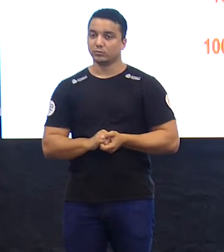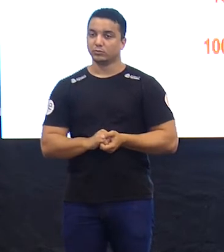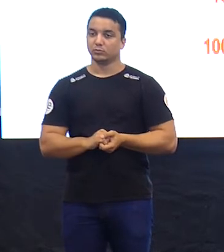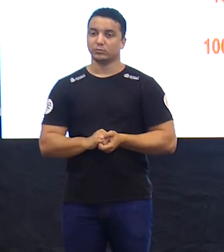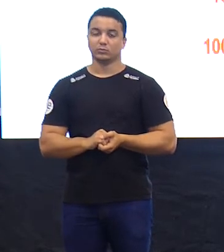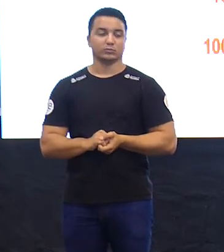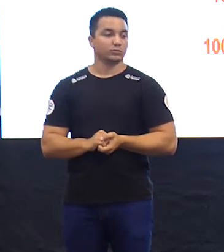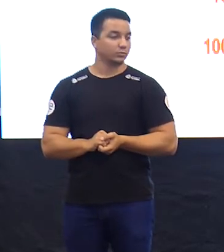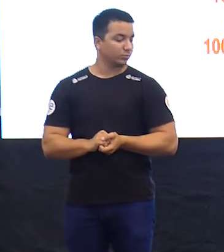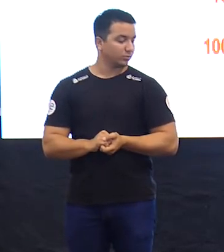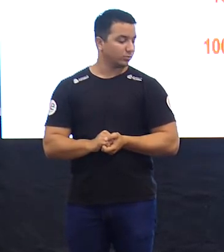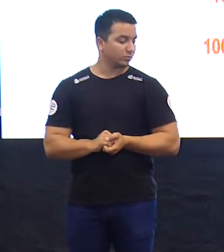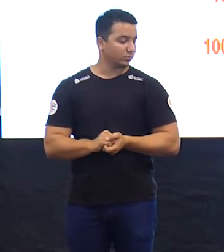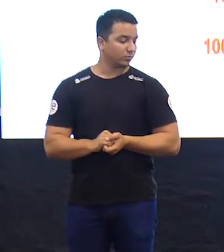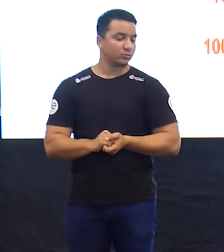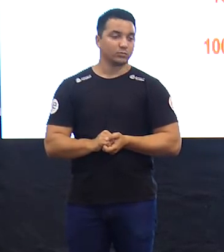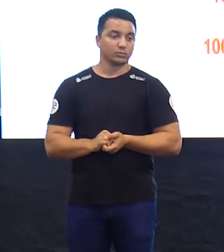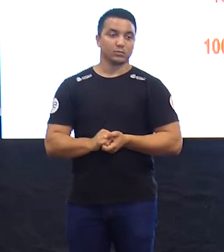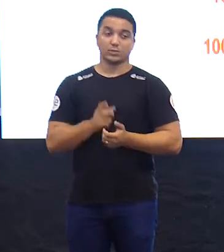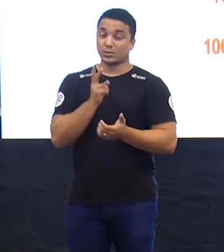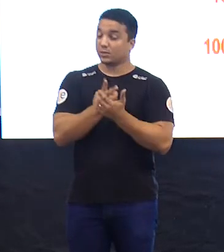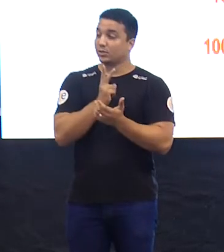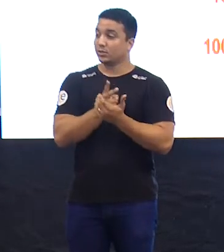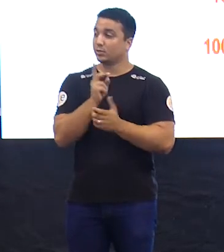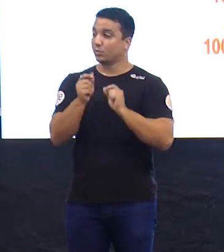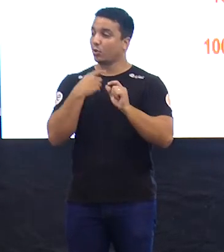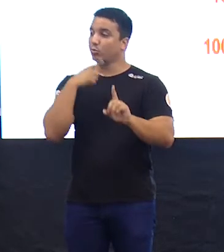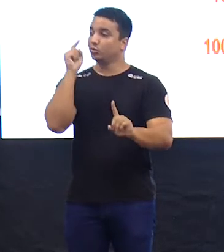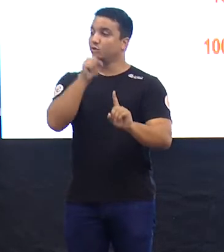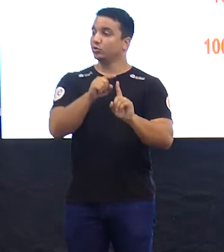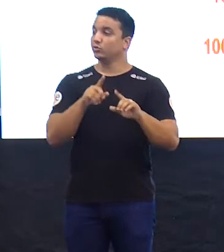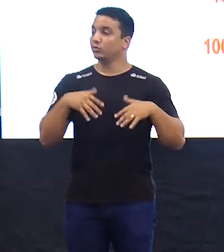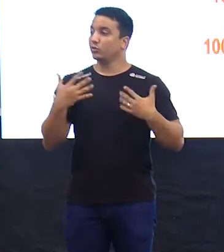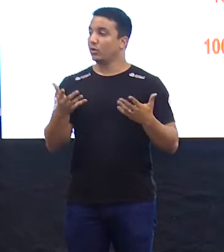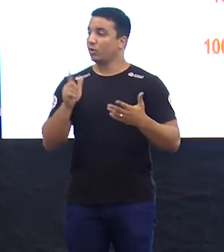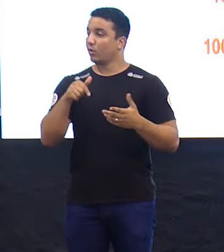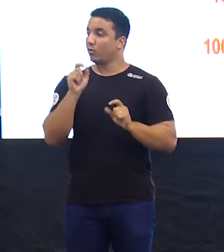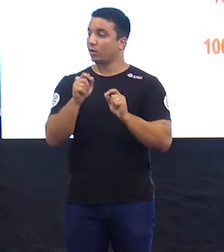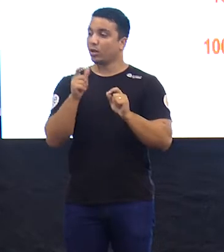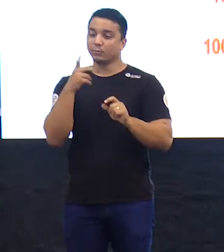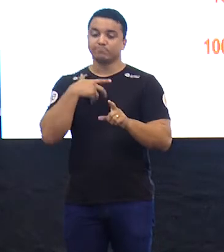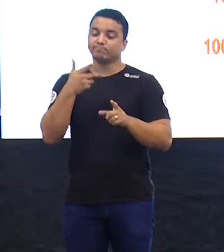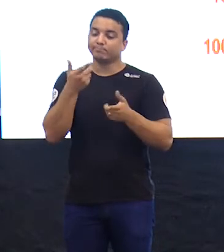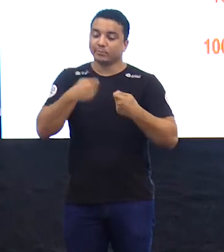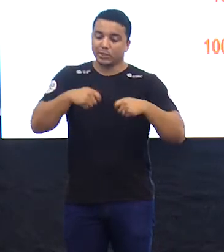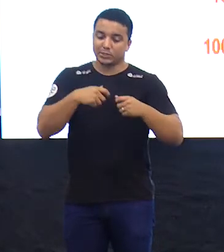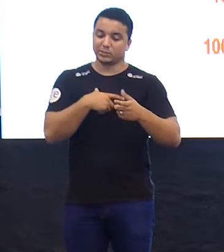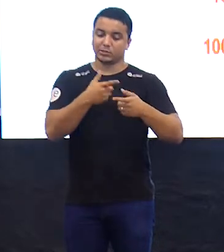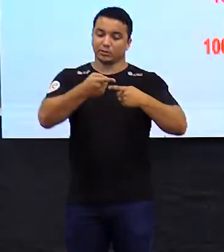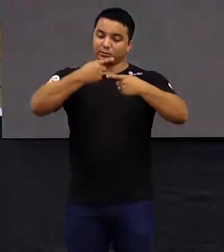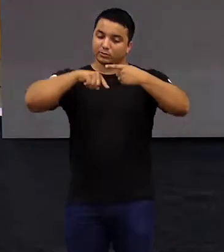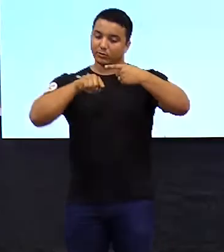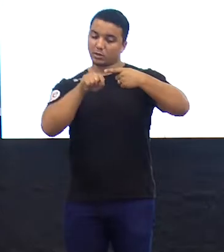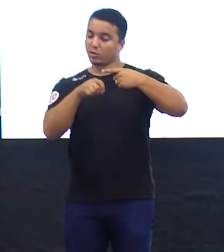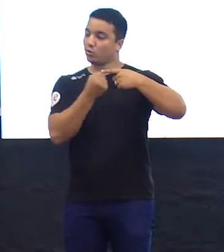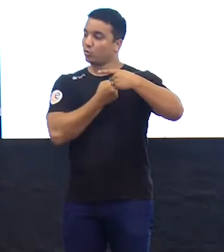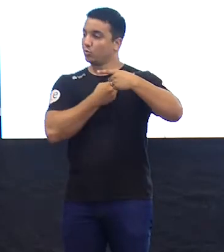45%. Olha que legal. Então sempre o meu objetivo é forçar o denominador virar